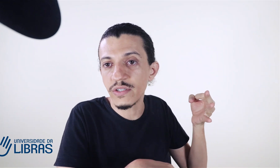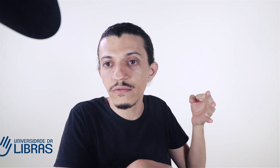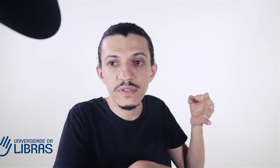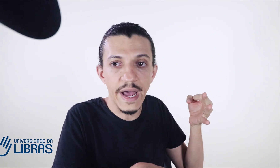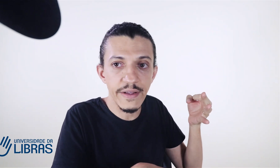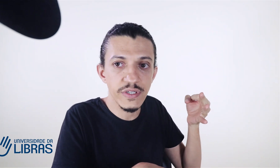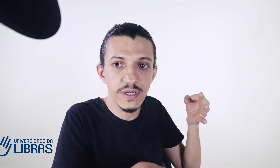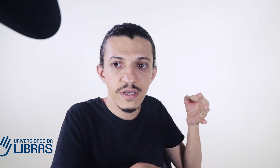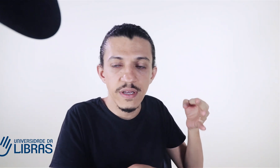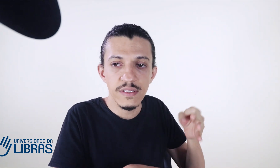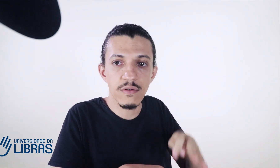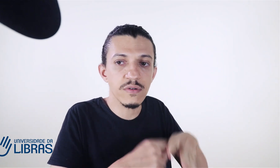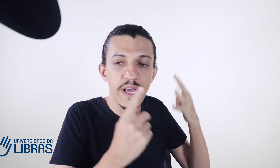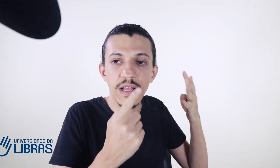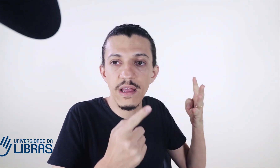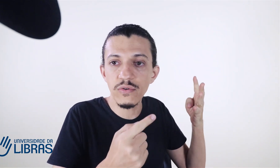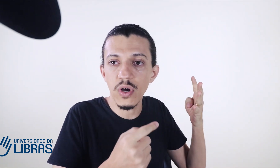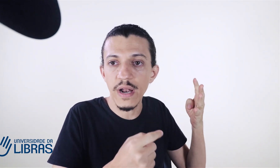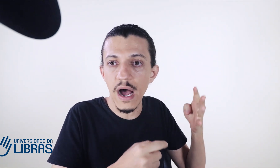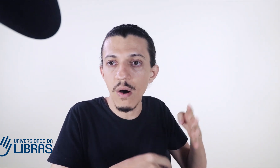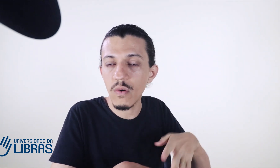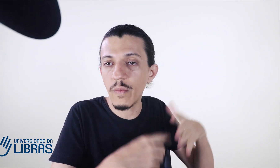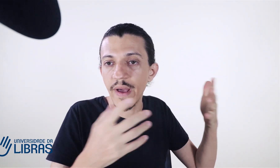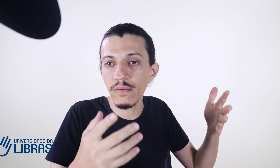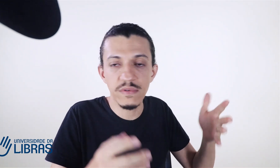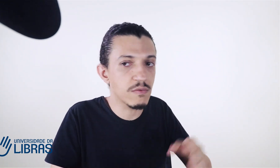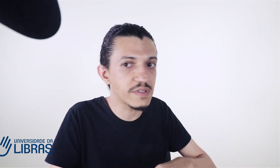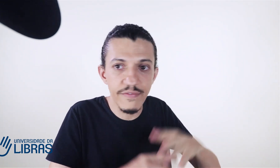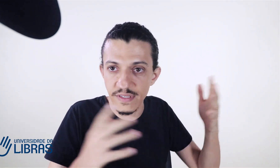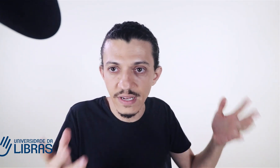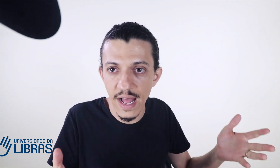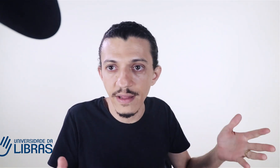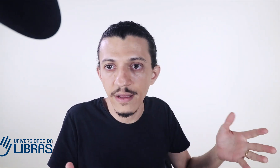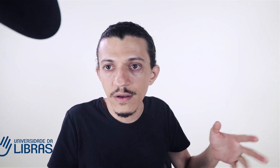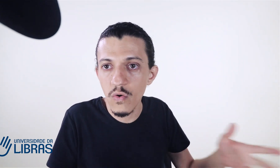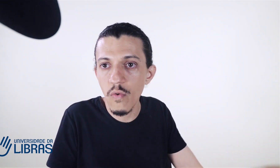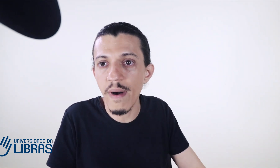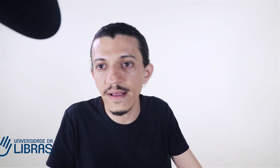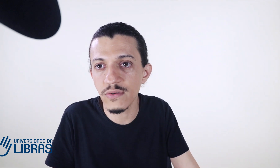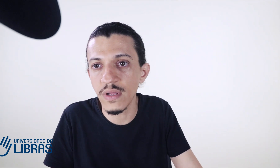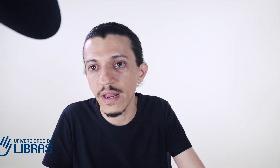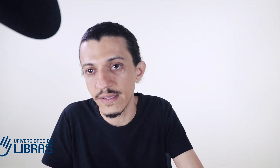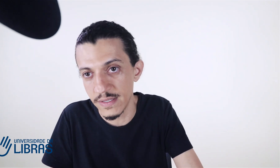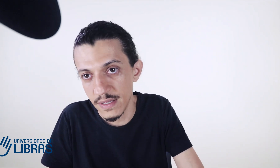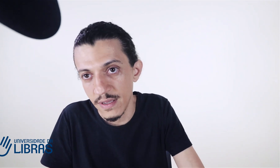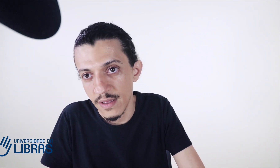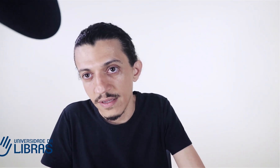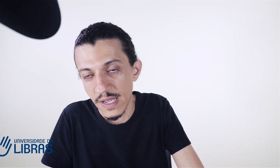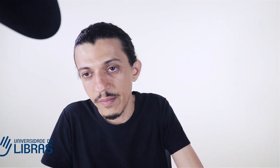num site, você não consegue ler um jornal, acompanhar, você não consegue fazer nada com o básico do inglês, sabe?